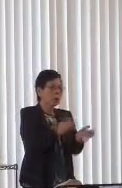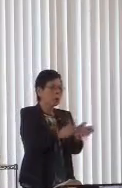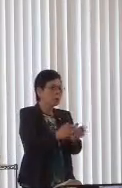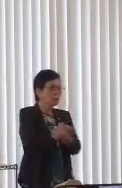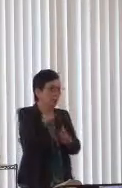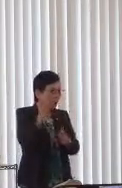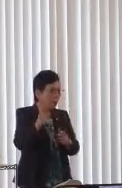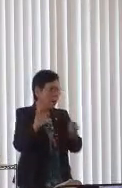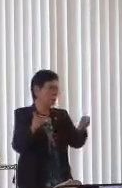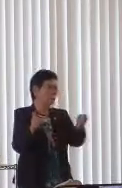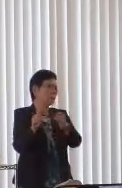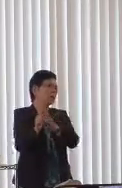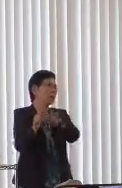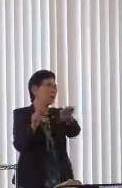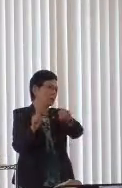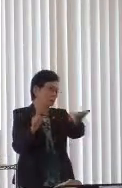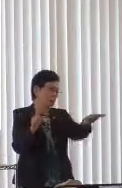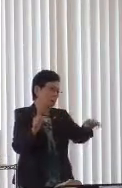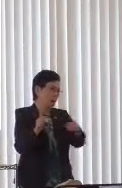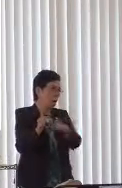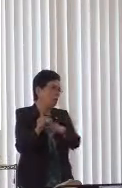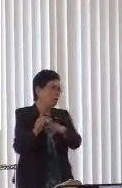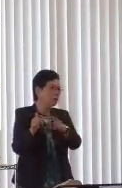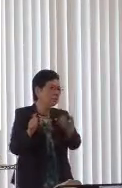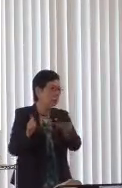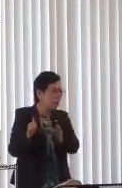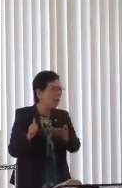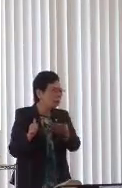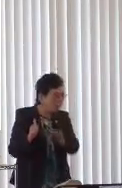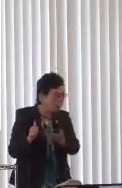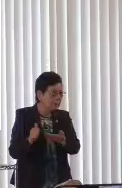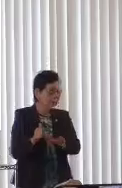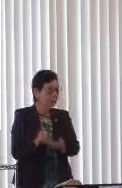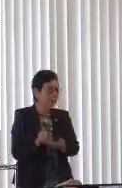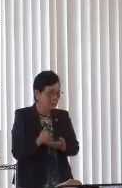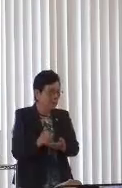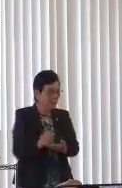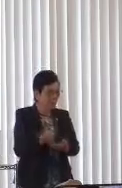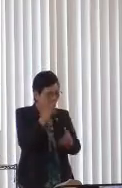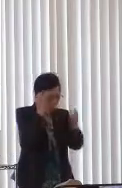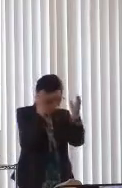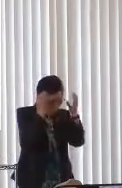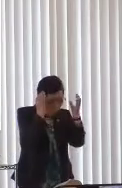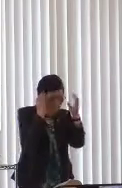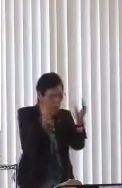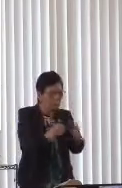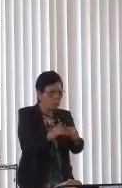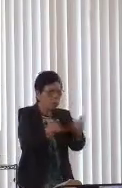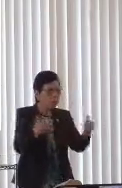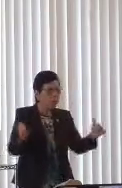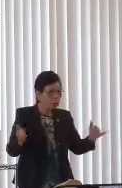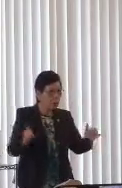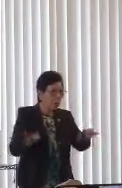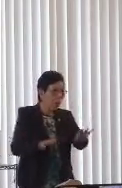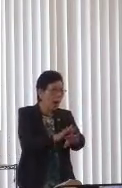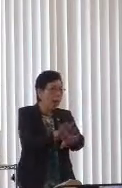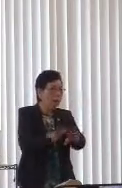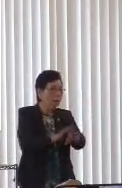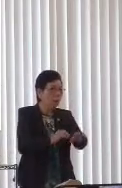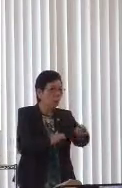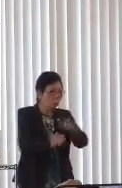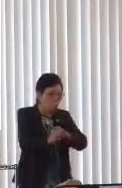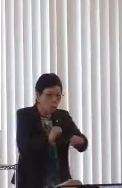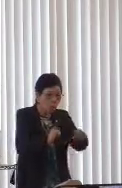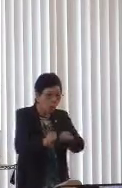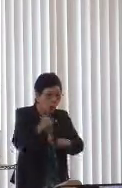ると考えることができるんですね。つまりどういうことかというと、困っている人を助ける愛の行動が